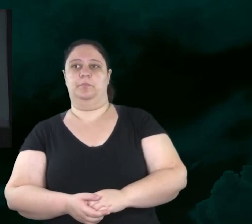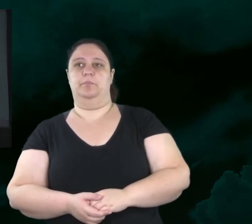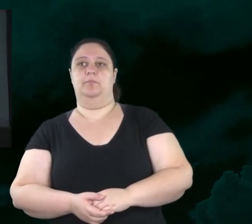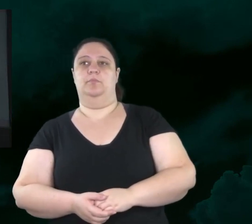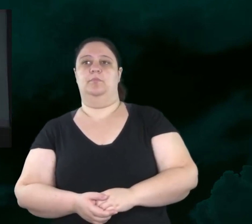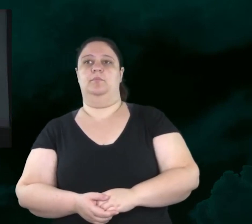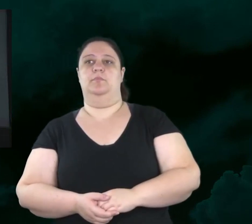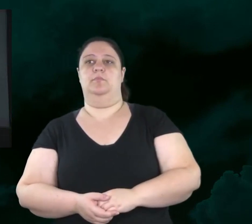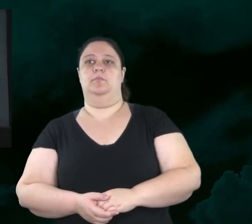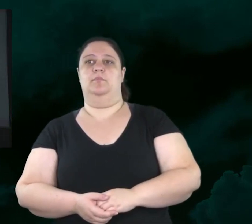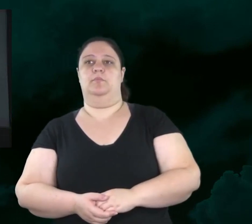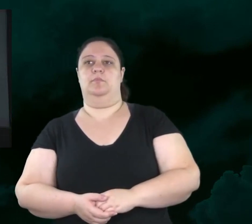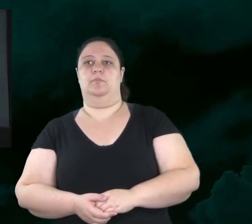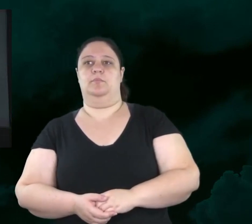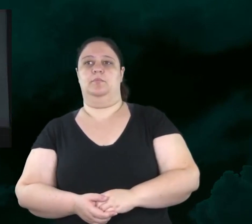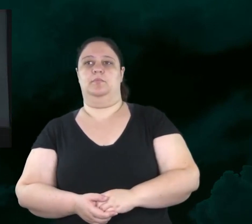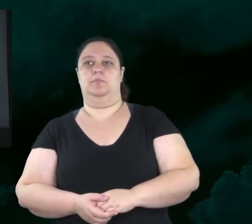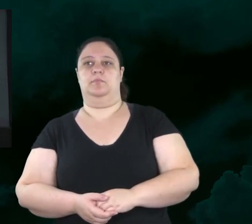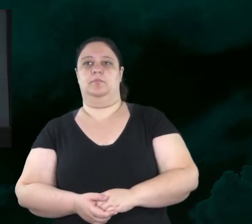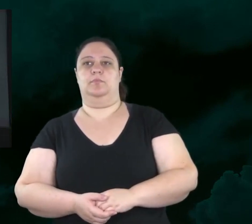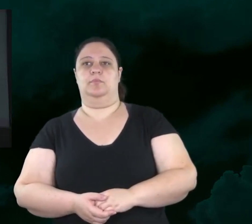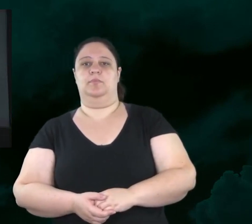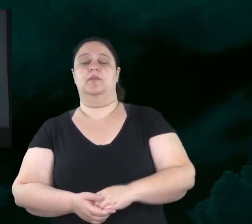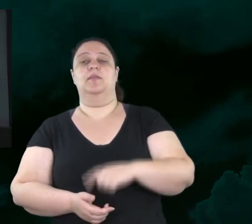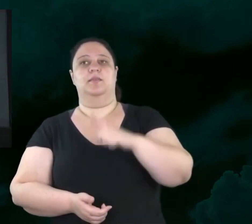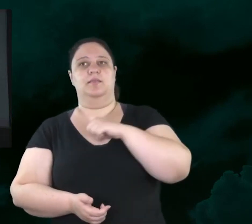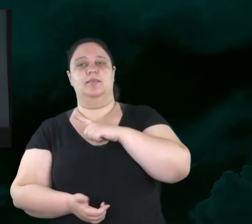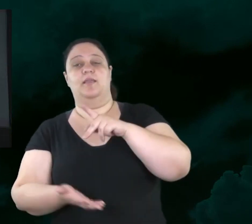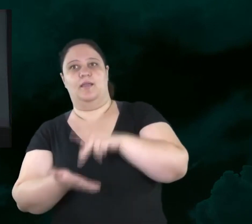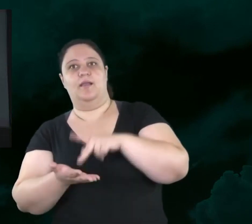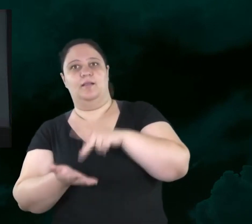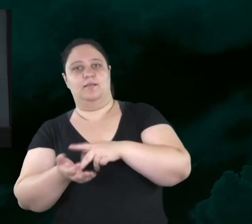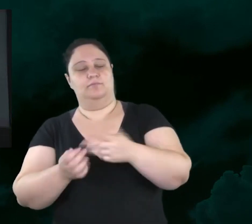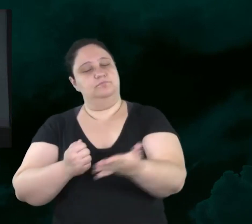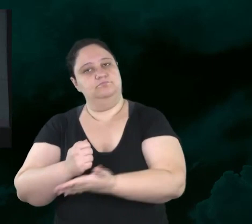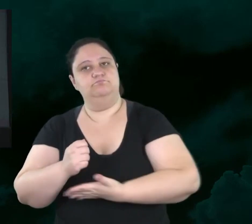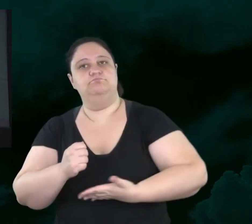fundamental. Eles sabiam que existe uma